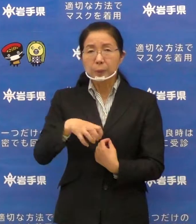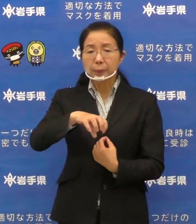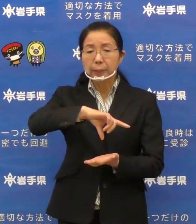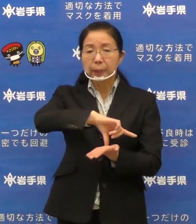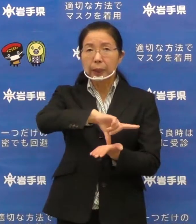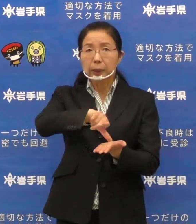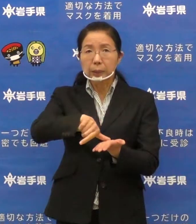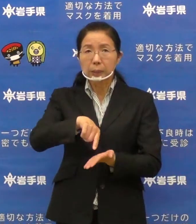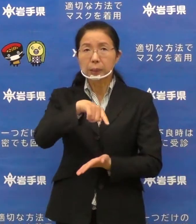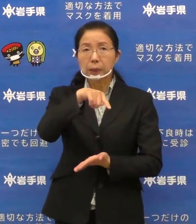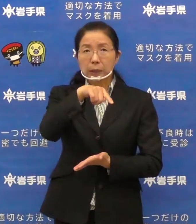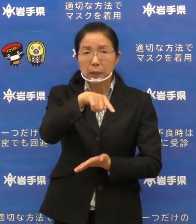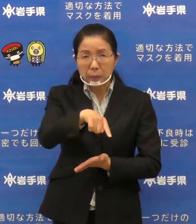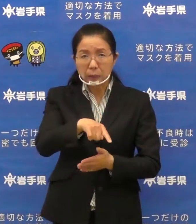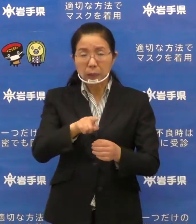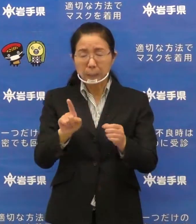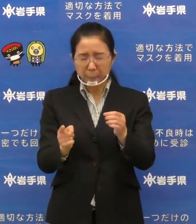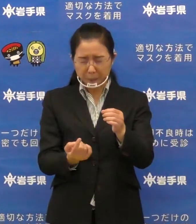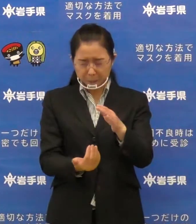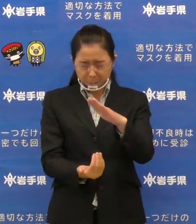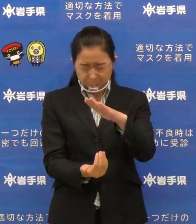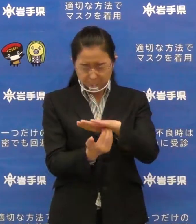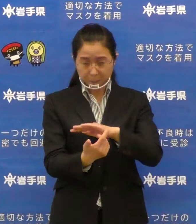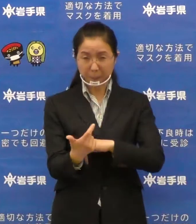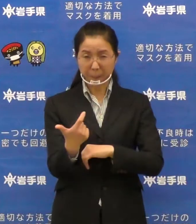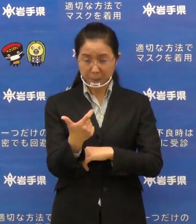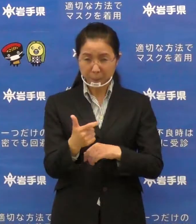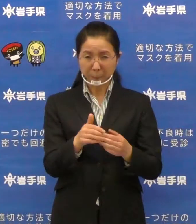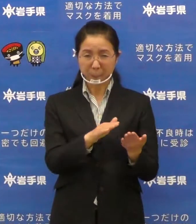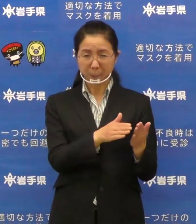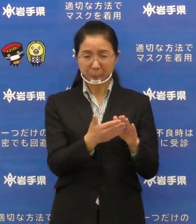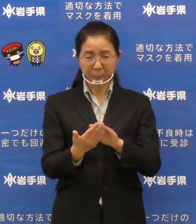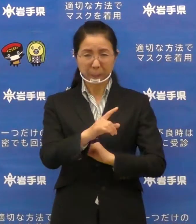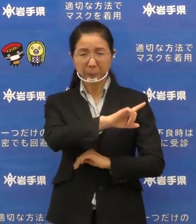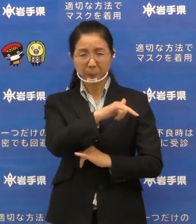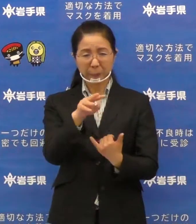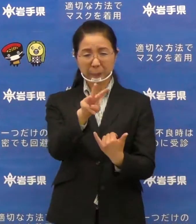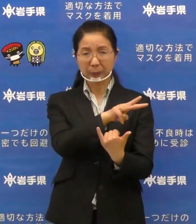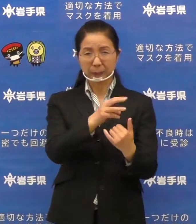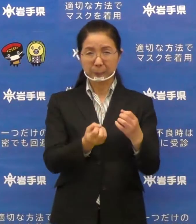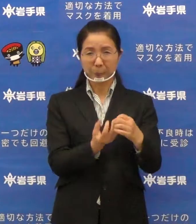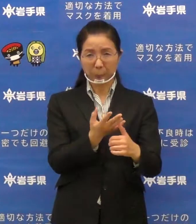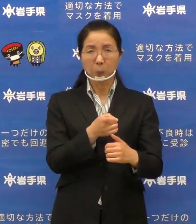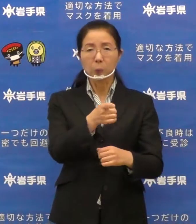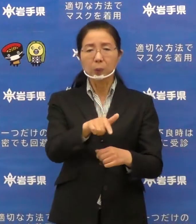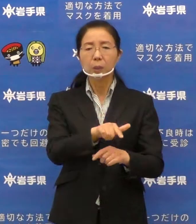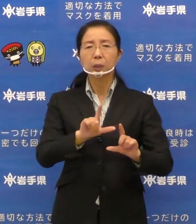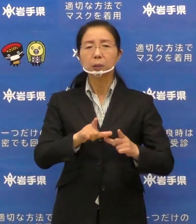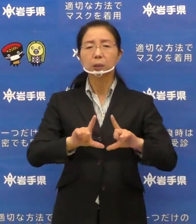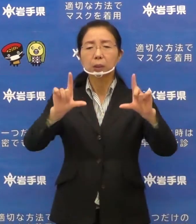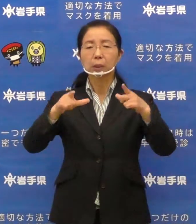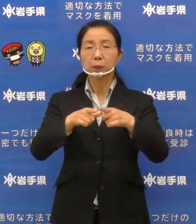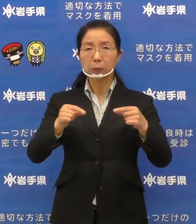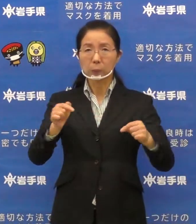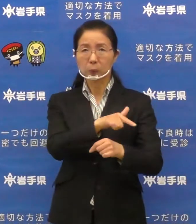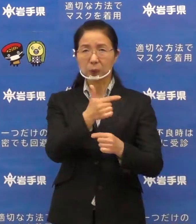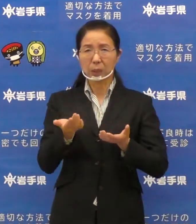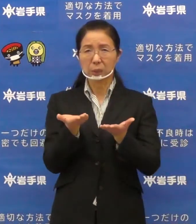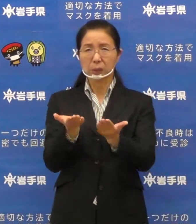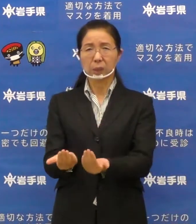かつてないような被害が出たり、東日本大震災、津波、そして、